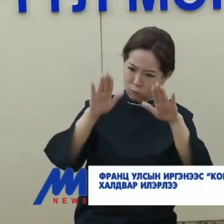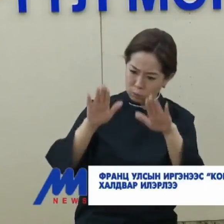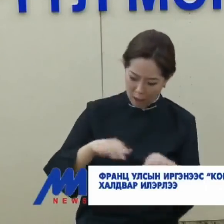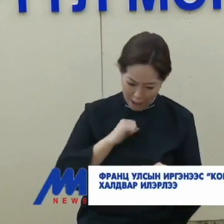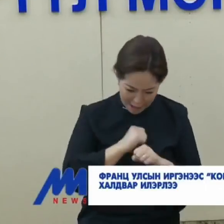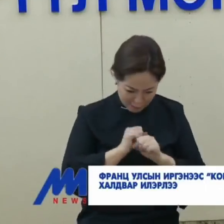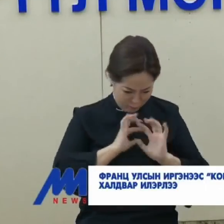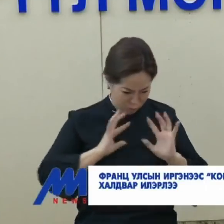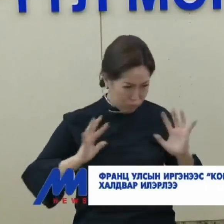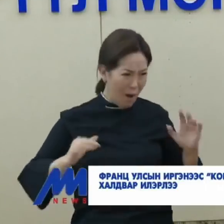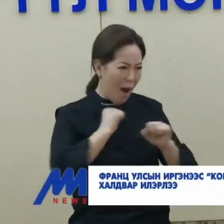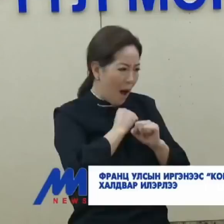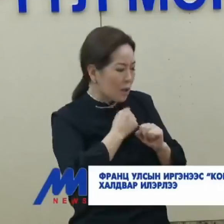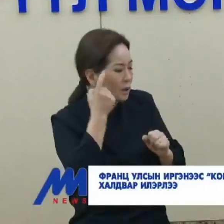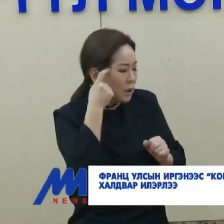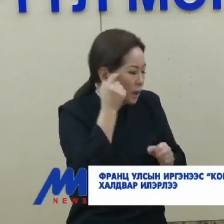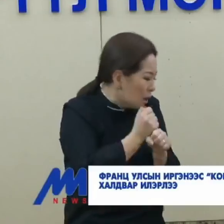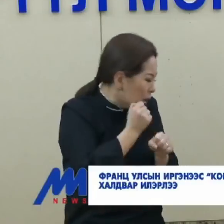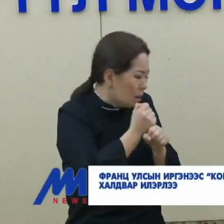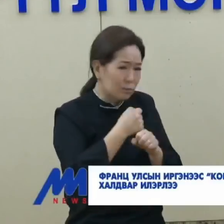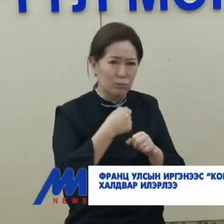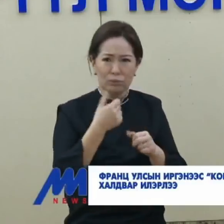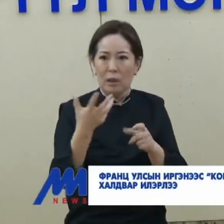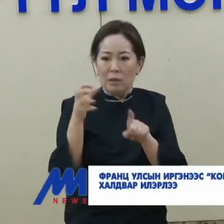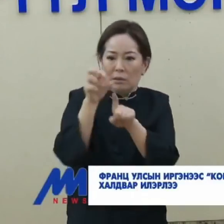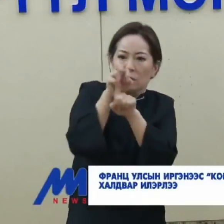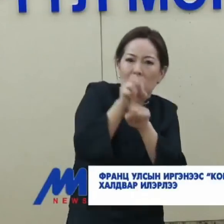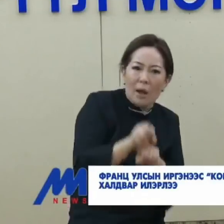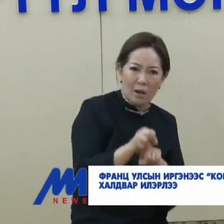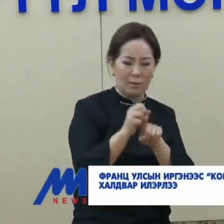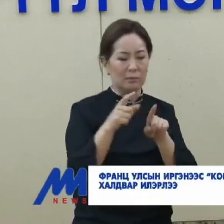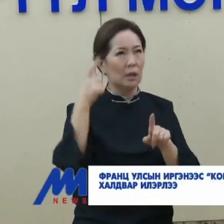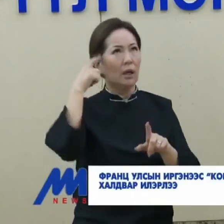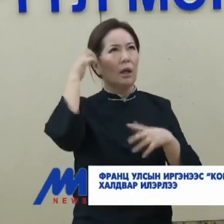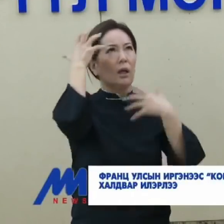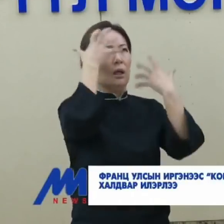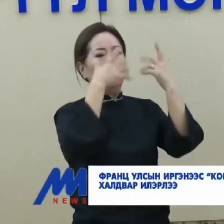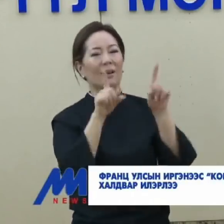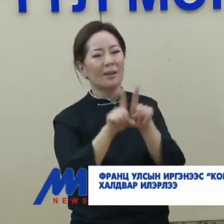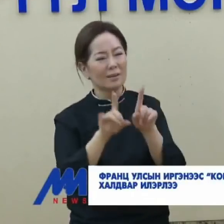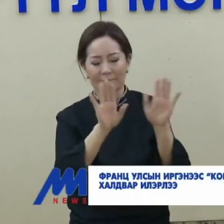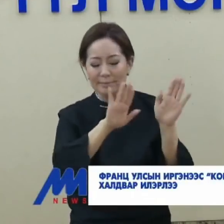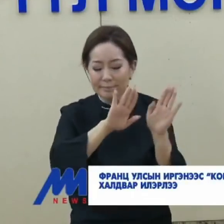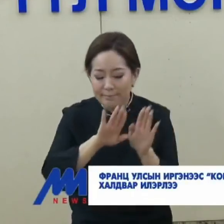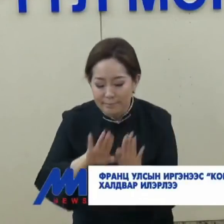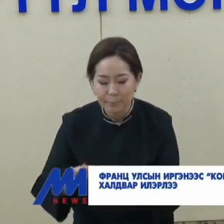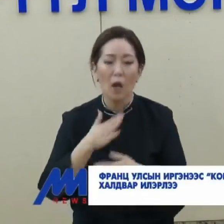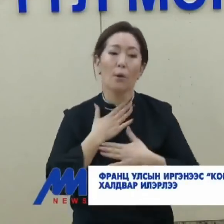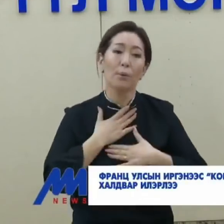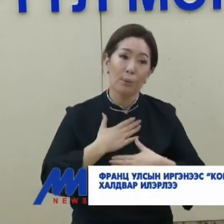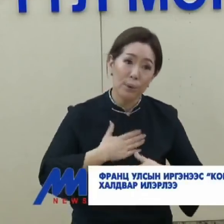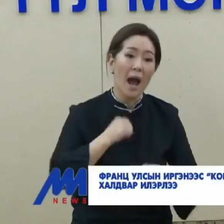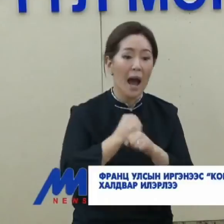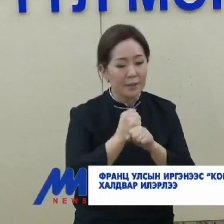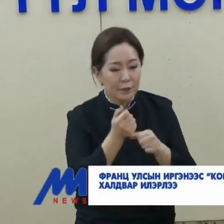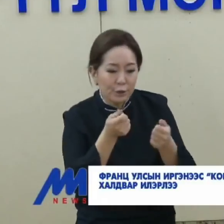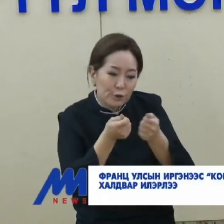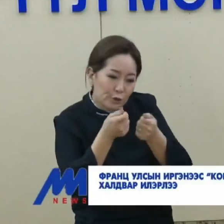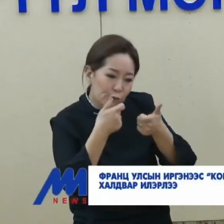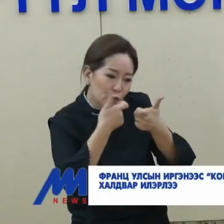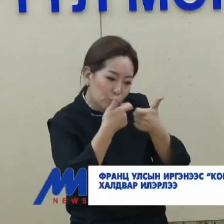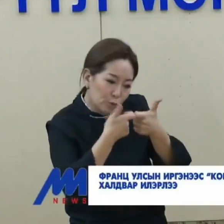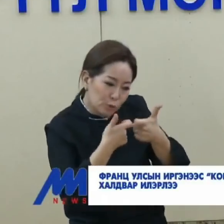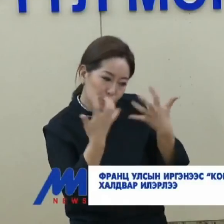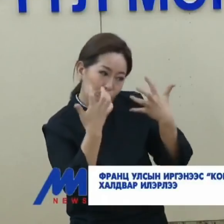авж байгаа бидэрт бол бас нэмэр дарамт болж байгаа маа. Тийм учраас бид хийх ажлаа бол нэлээд сайн төлөвлөсөн зохион